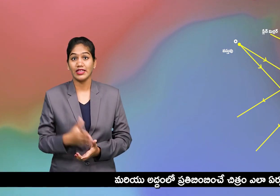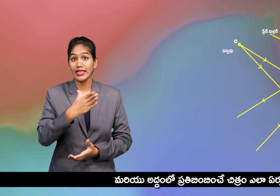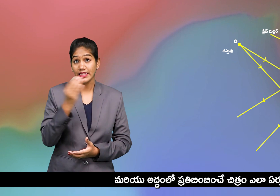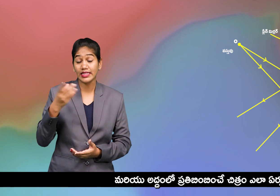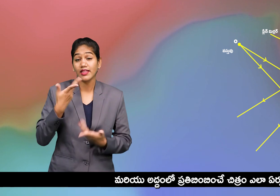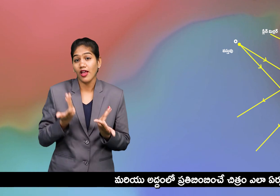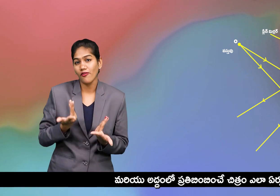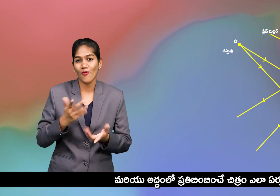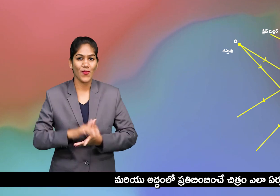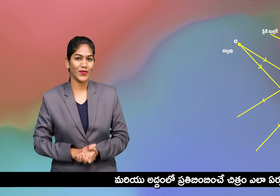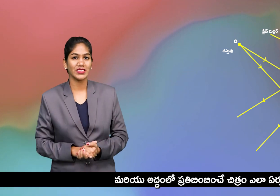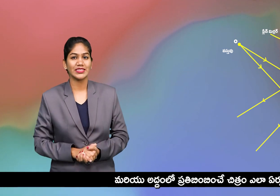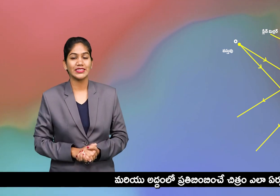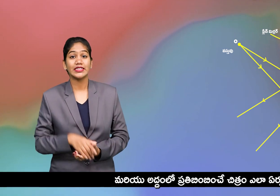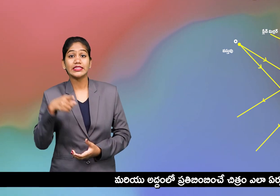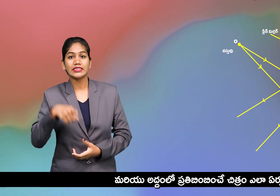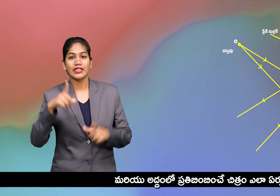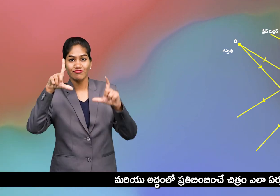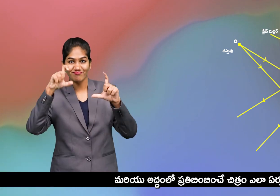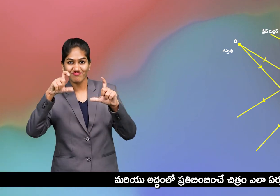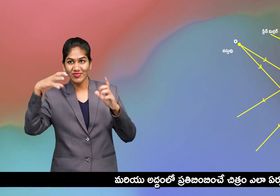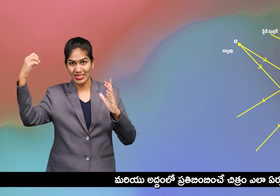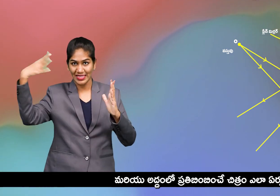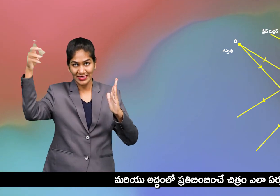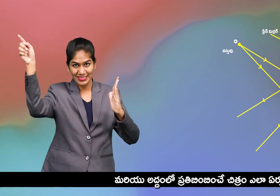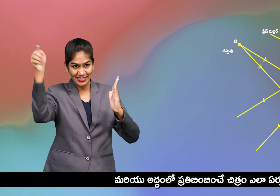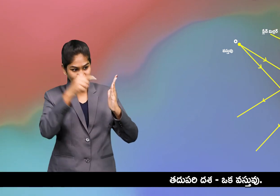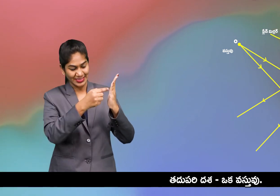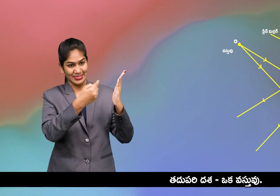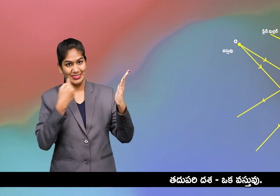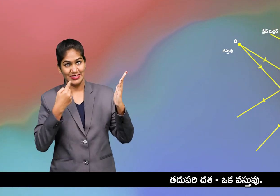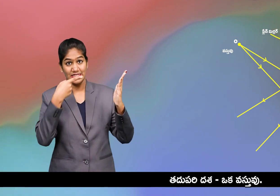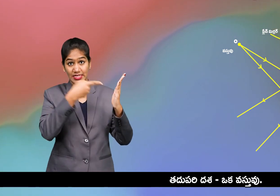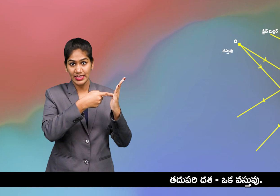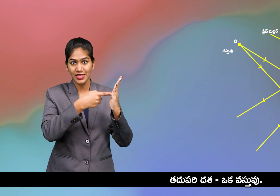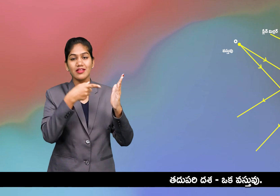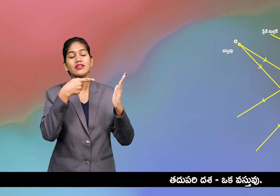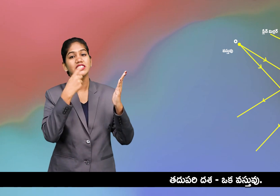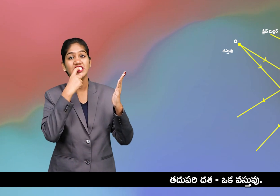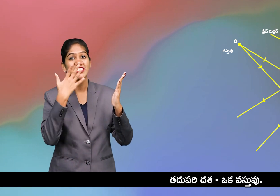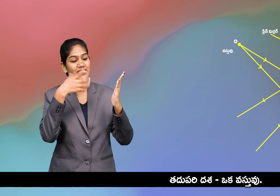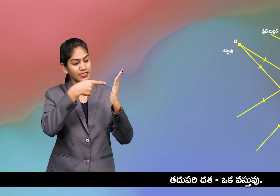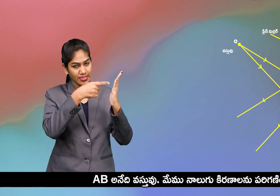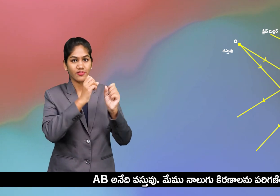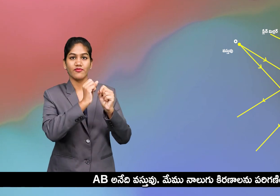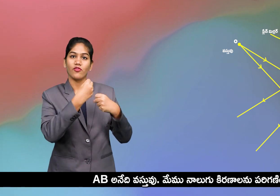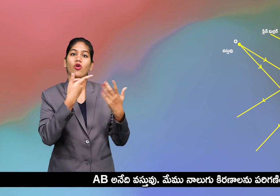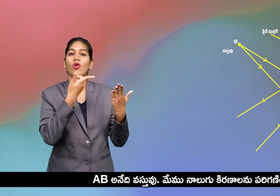మరియు అద్దంలో ప్రతిబింబించే చిత్రం ఎలా ఏర్పడుతుంది? తదుపరి దిశ ఒక వస్తువు. AB అనేది